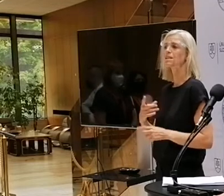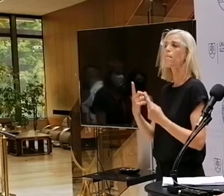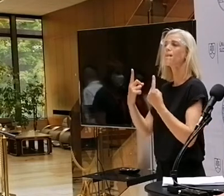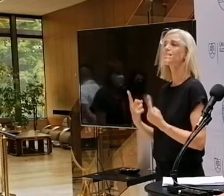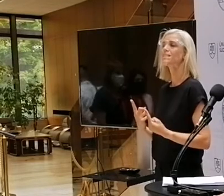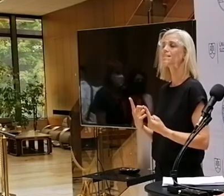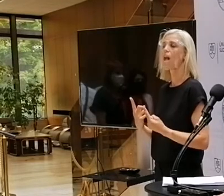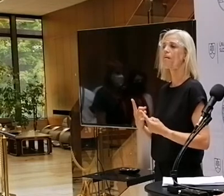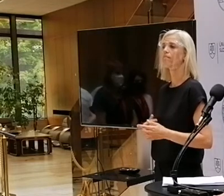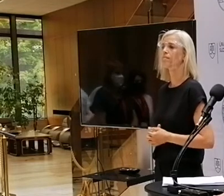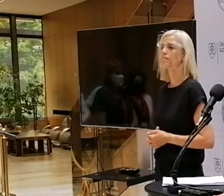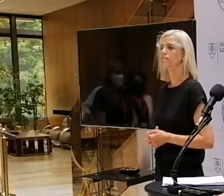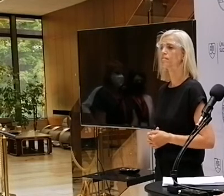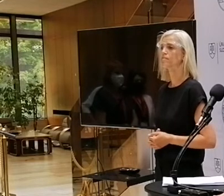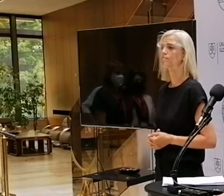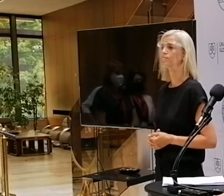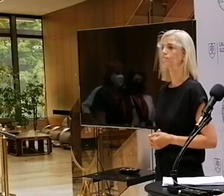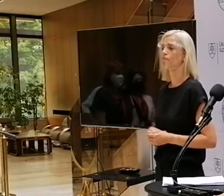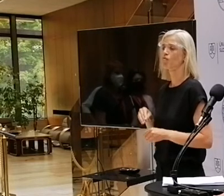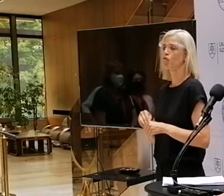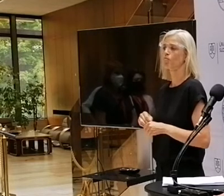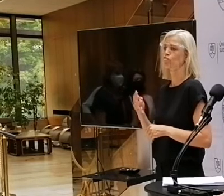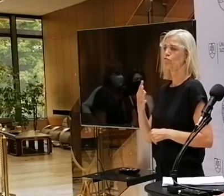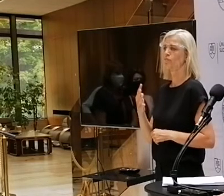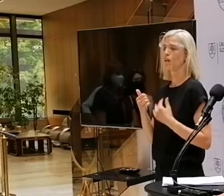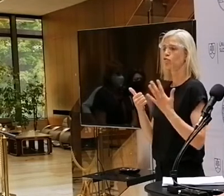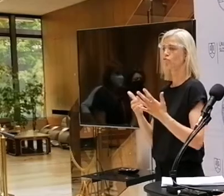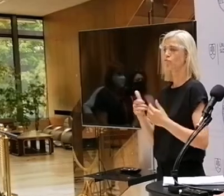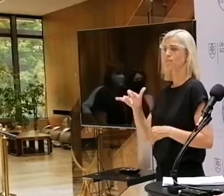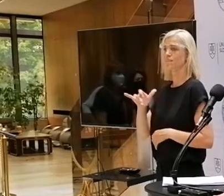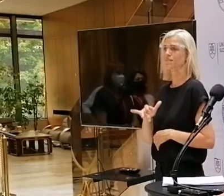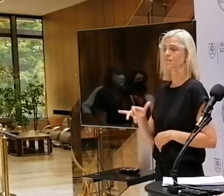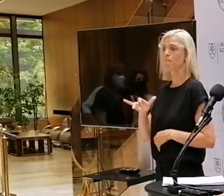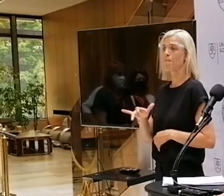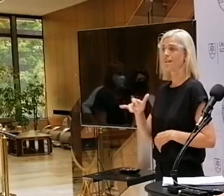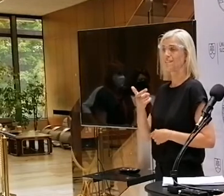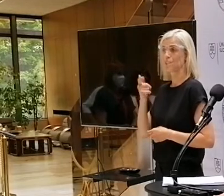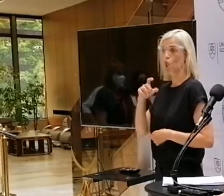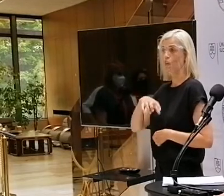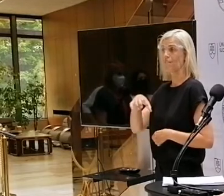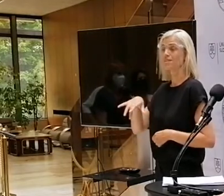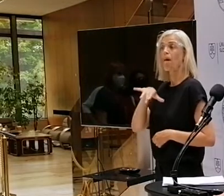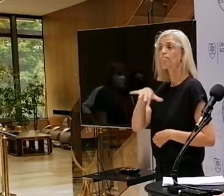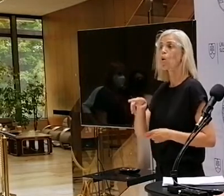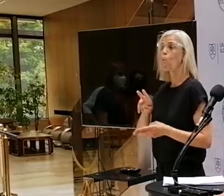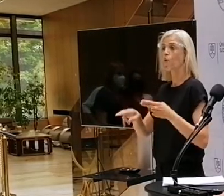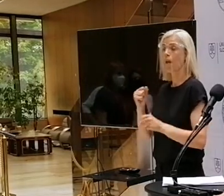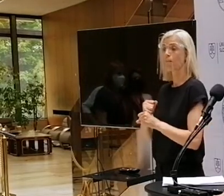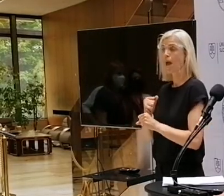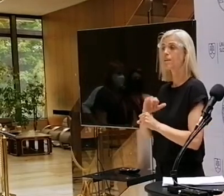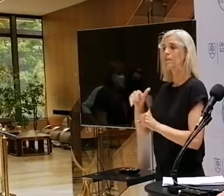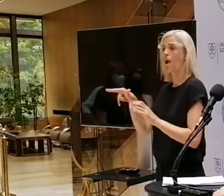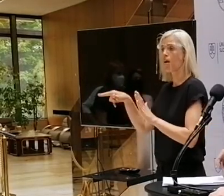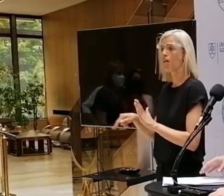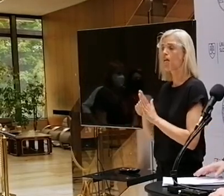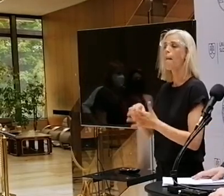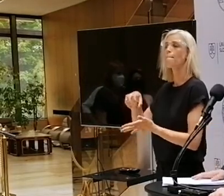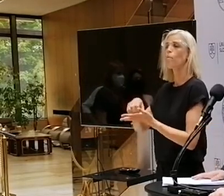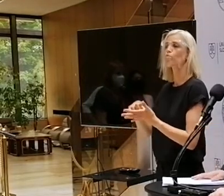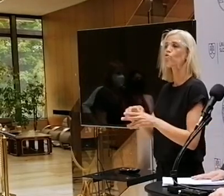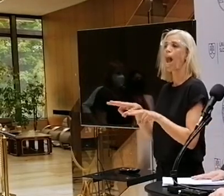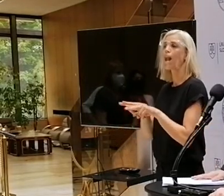že vlastne na 46 miestach Slovenska, kde existujú úrady práce, budú existovať aj pobočky